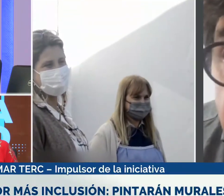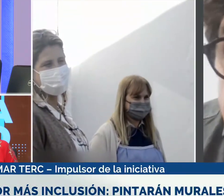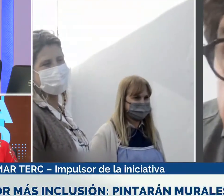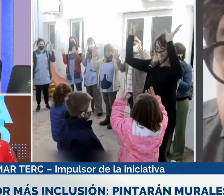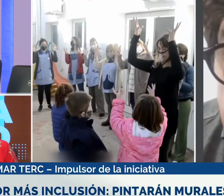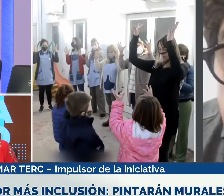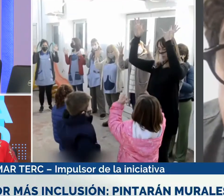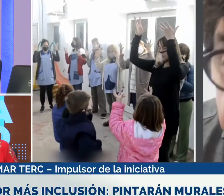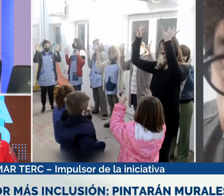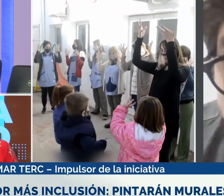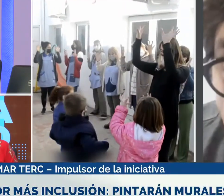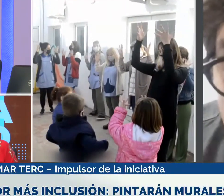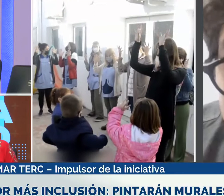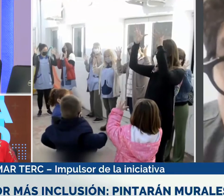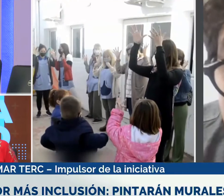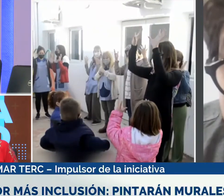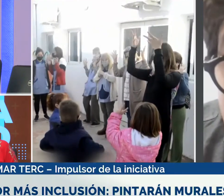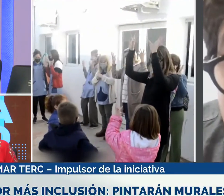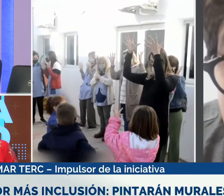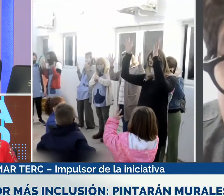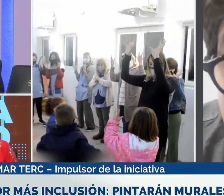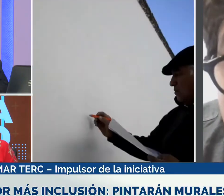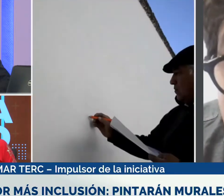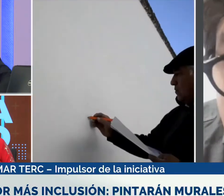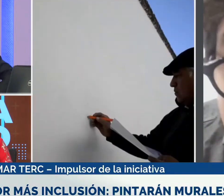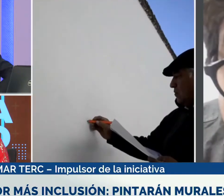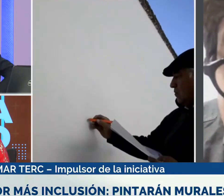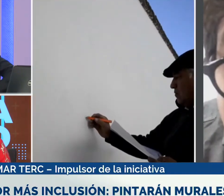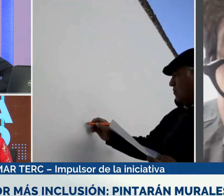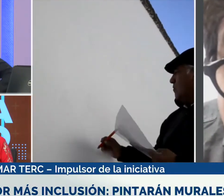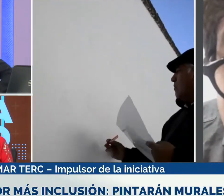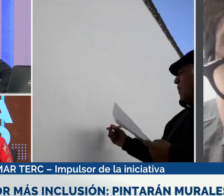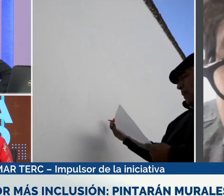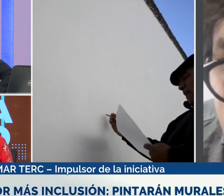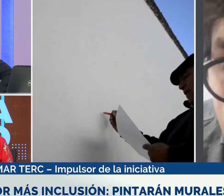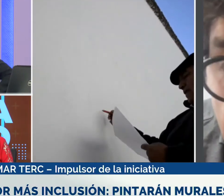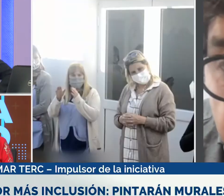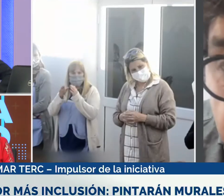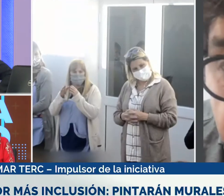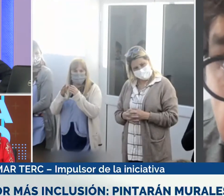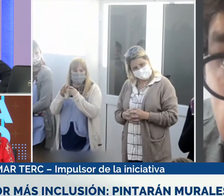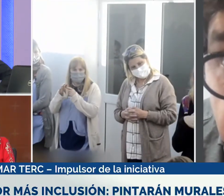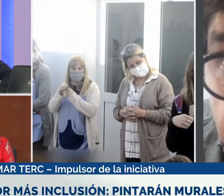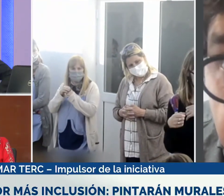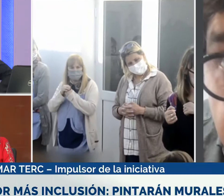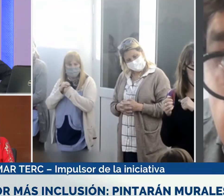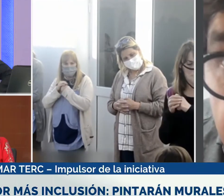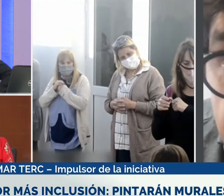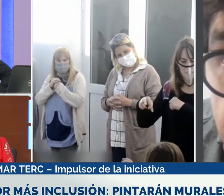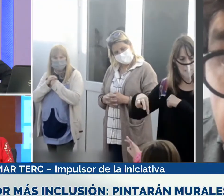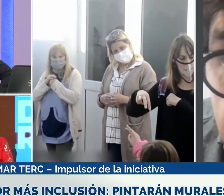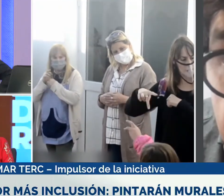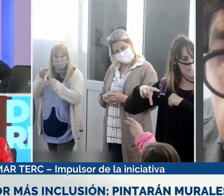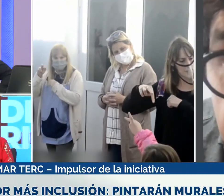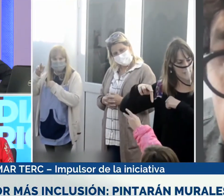derechos que tienen. Qué importante que es la inclusión, Omar, pensaba en esto de cuánto se ha avanzado en Argentina